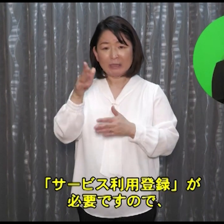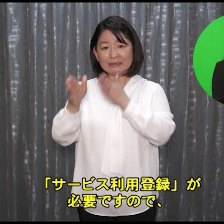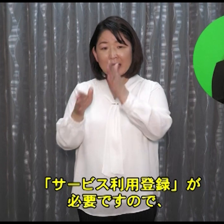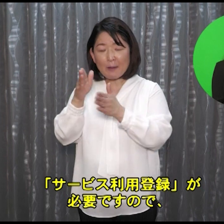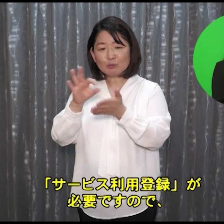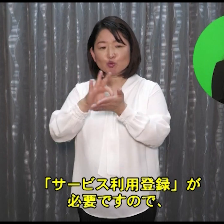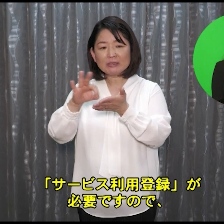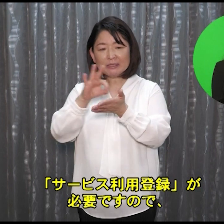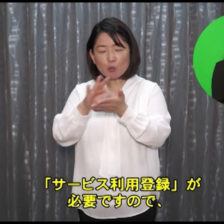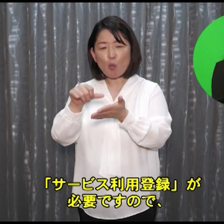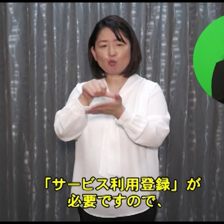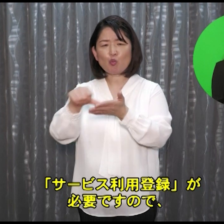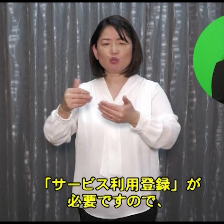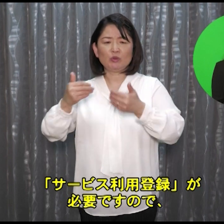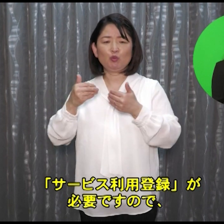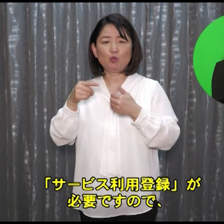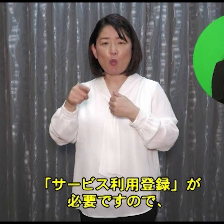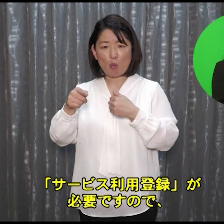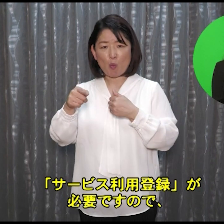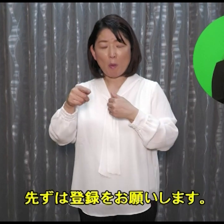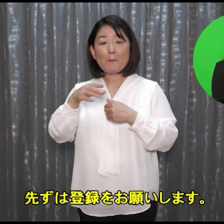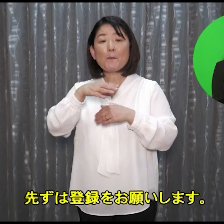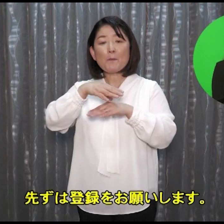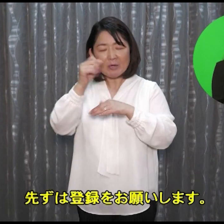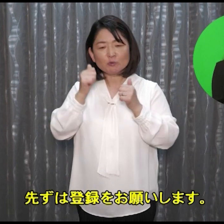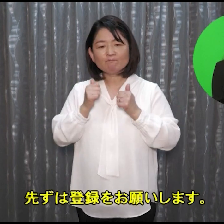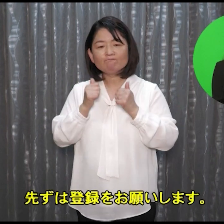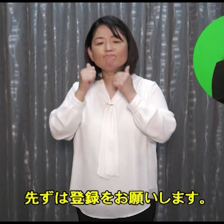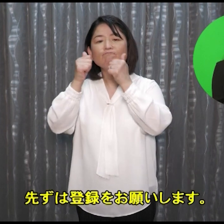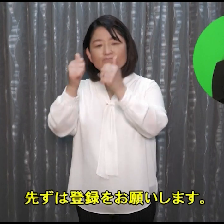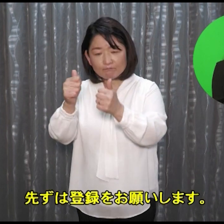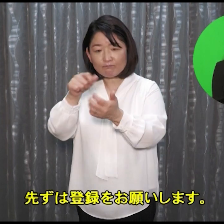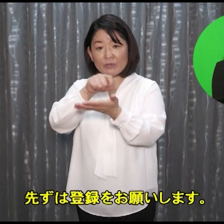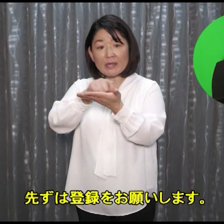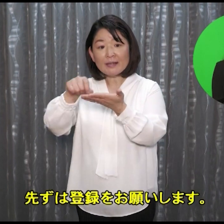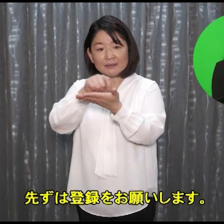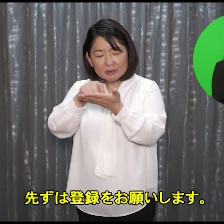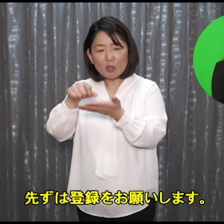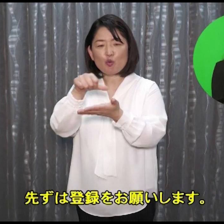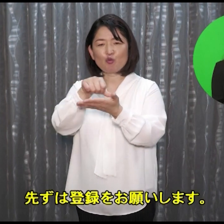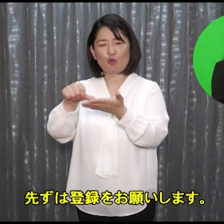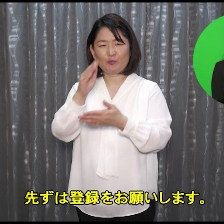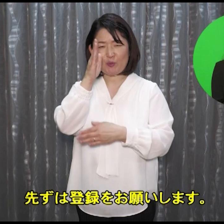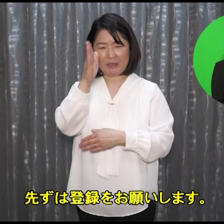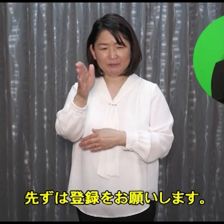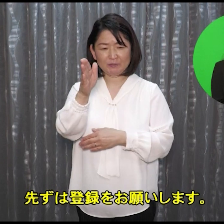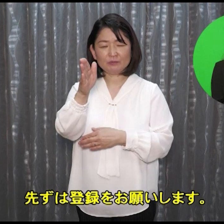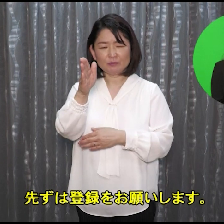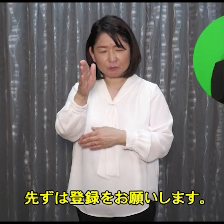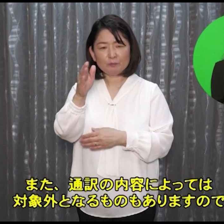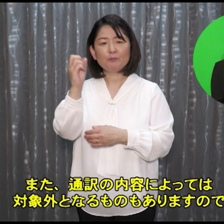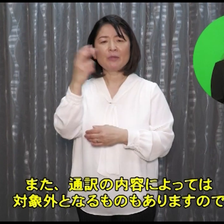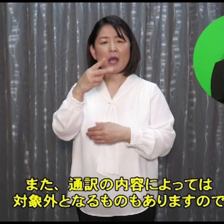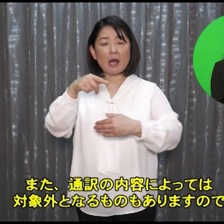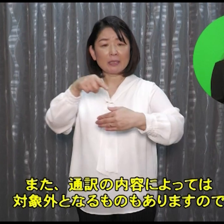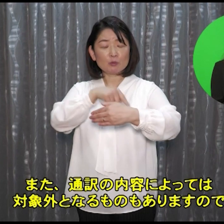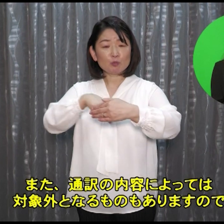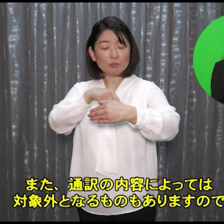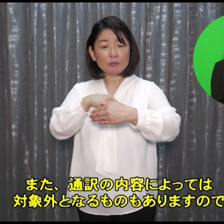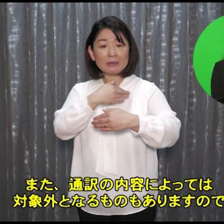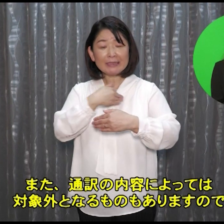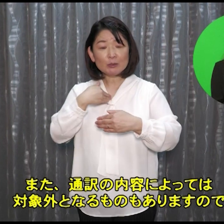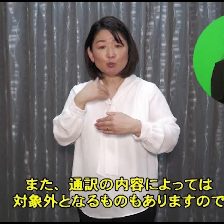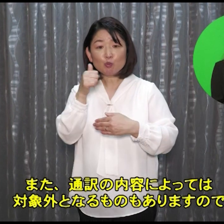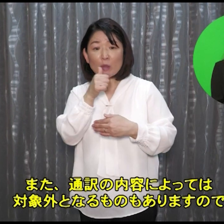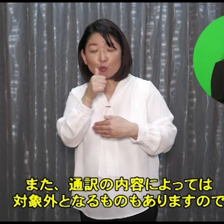祉担当でサービスの利用登録が必要ですので、まずは登録をお願いします。また通